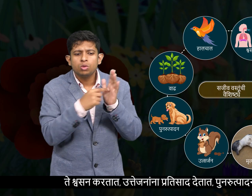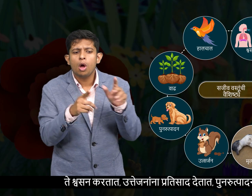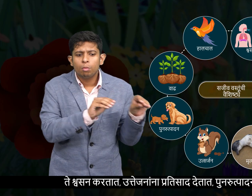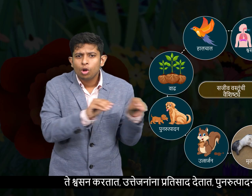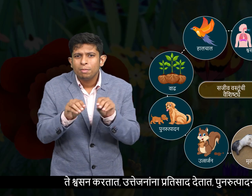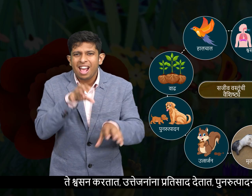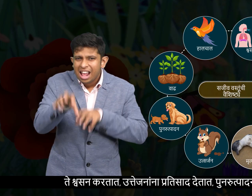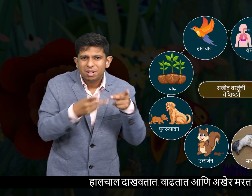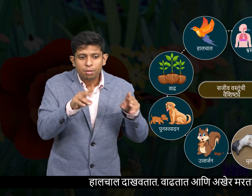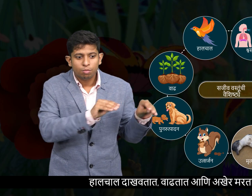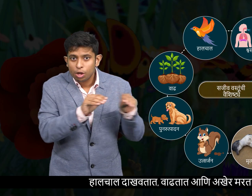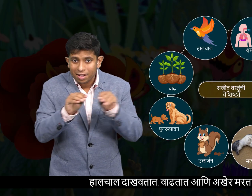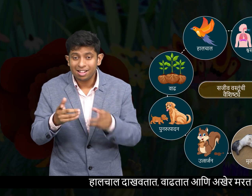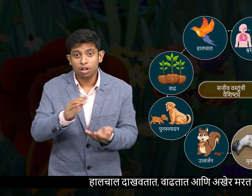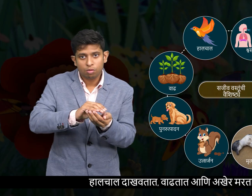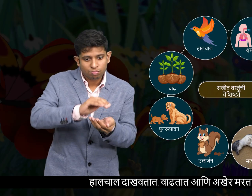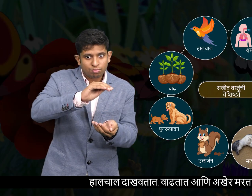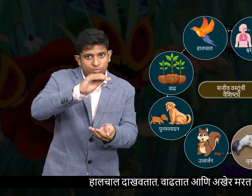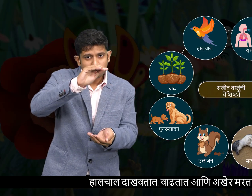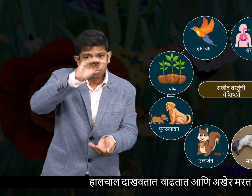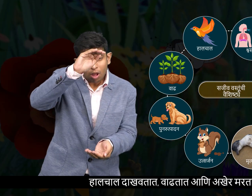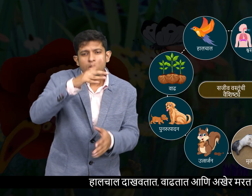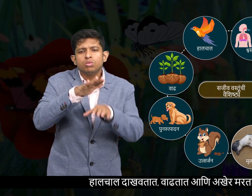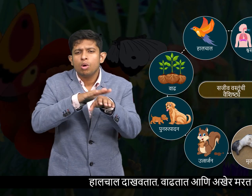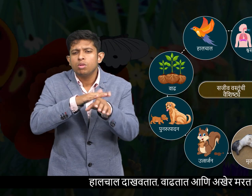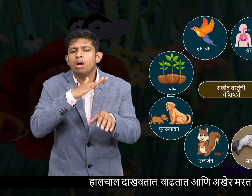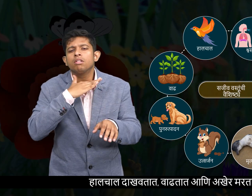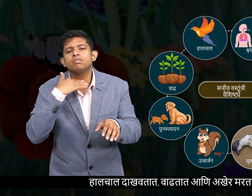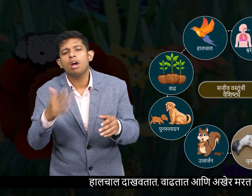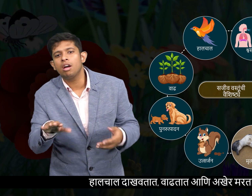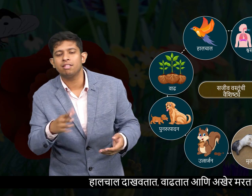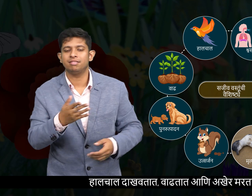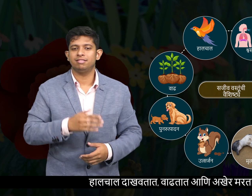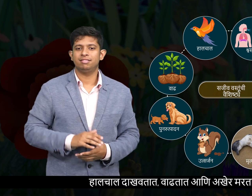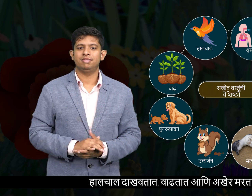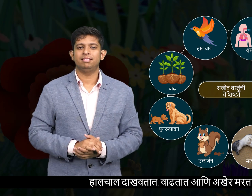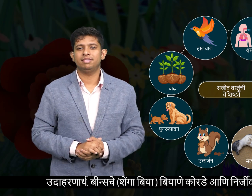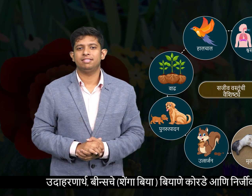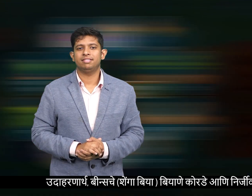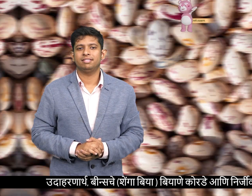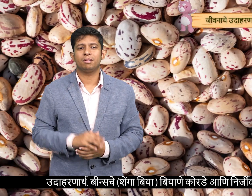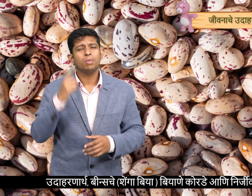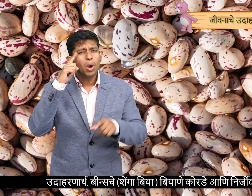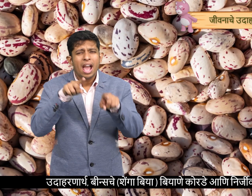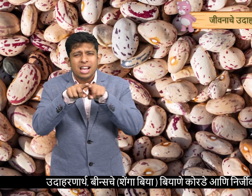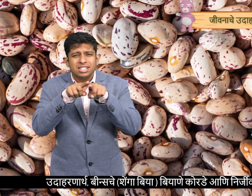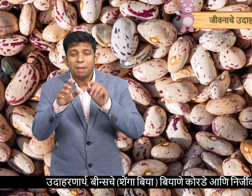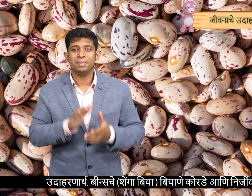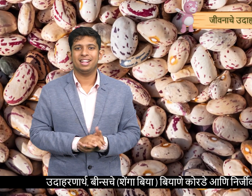करतात, हालचाल दाखवतात, वाढतात आणि अखेर मरतात. उदाहरणार्थ,